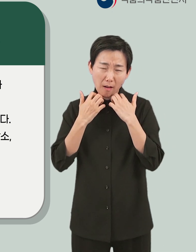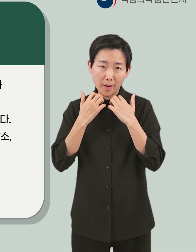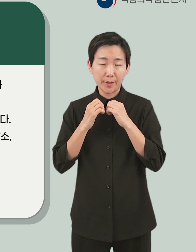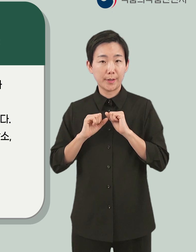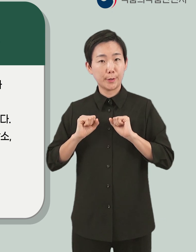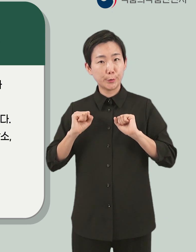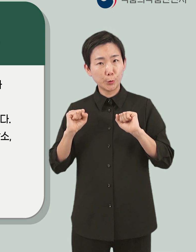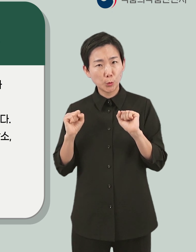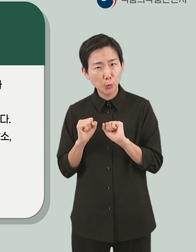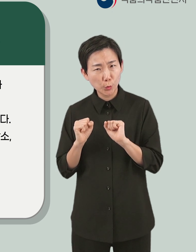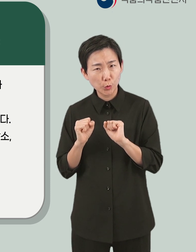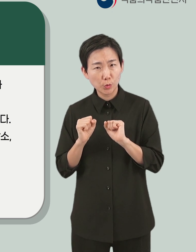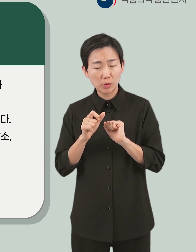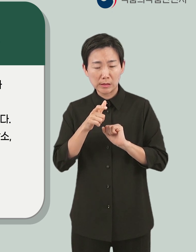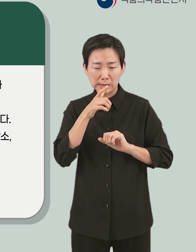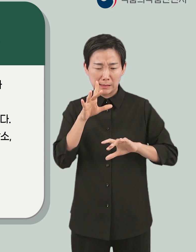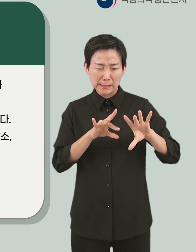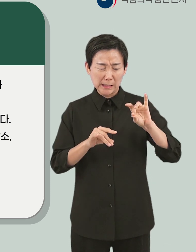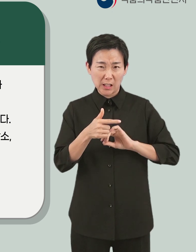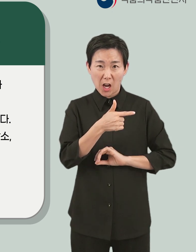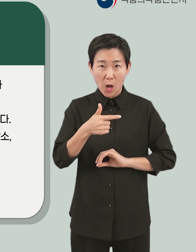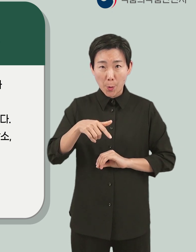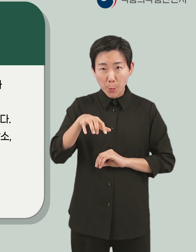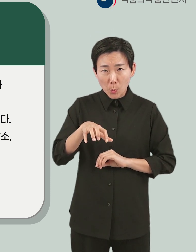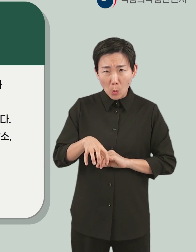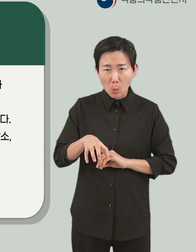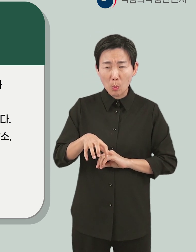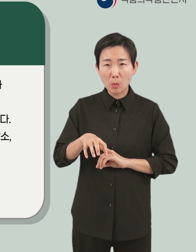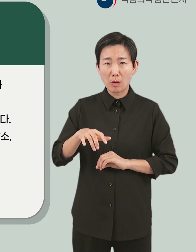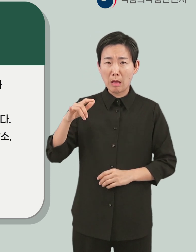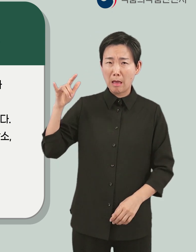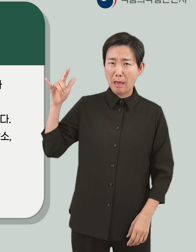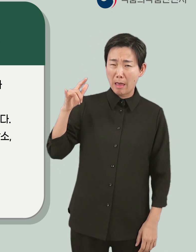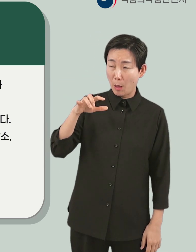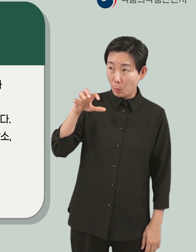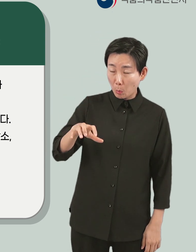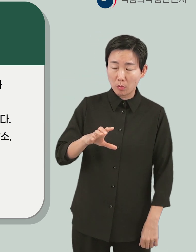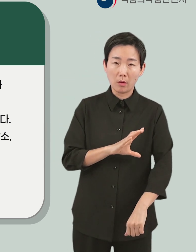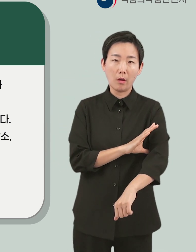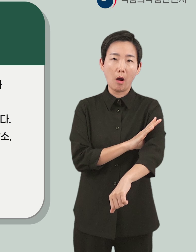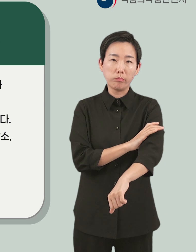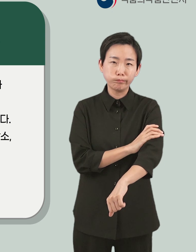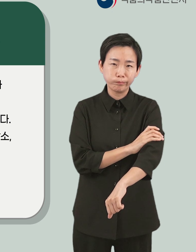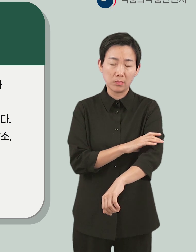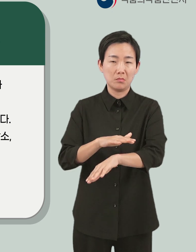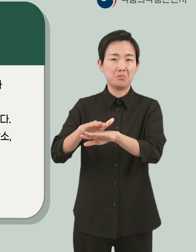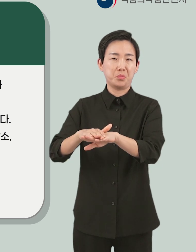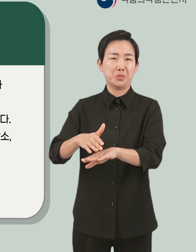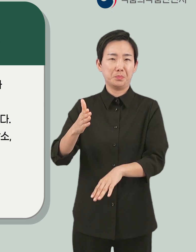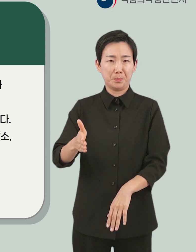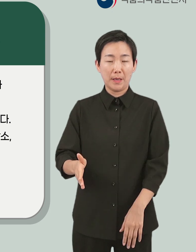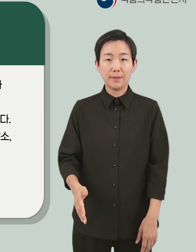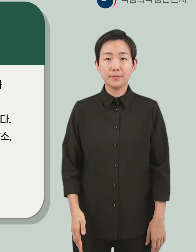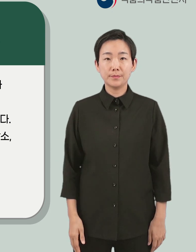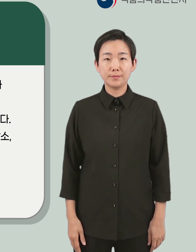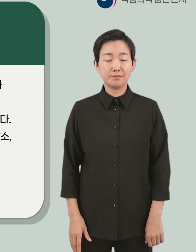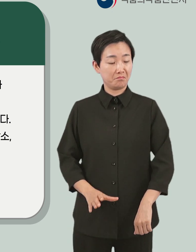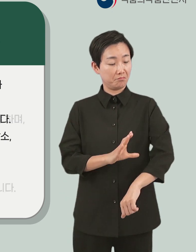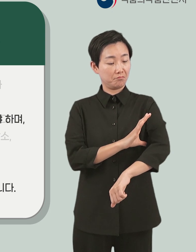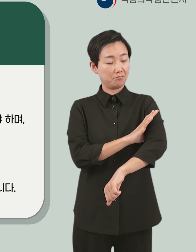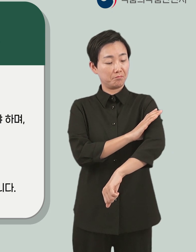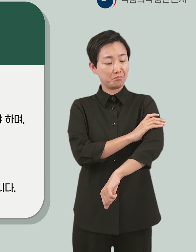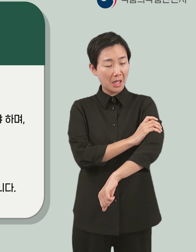환경, 지나치게 덥거나 추운 장소, 습도가 높은 곳, 직사광선이 강한 장소에서는 사용하거나 보관하지